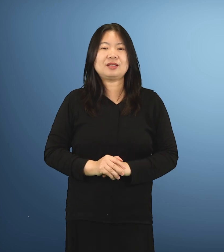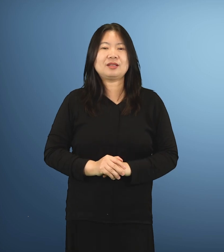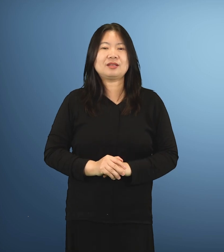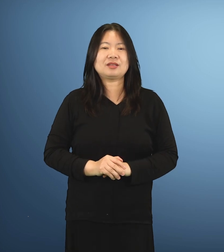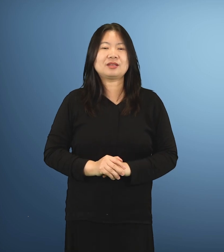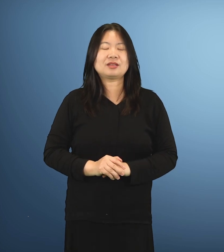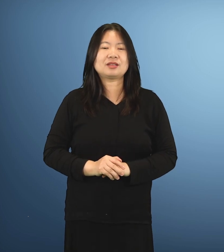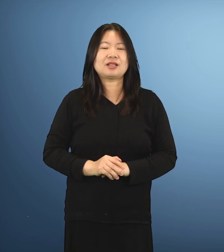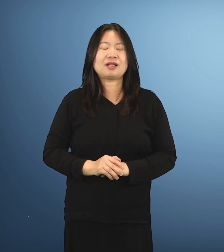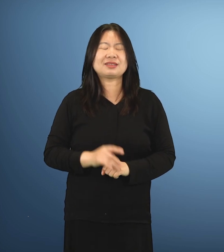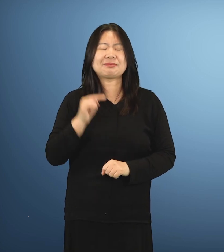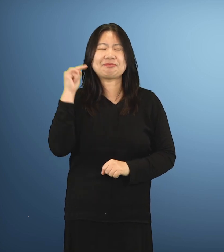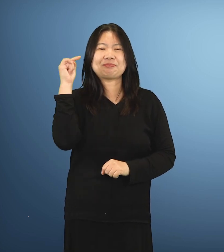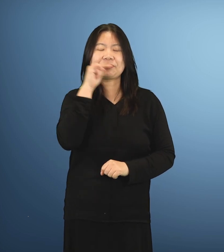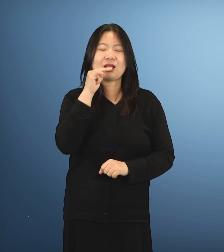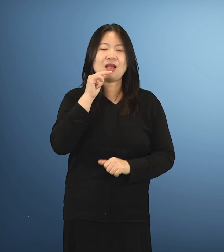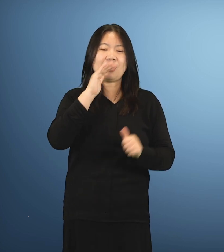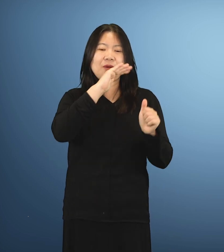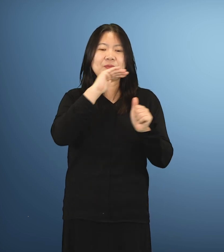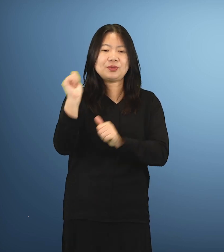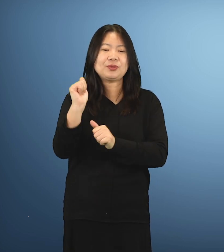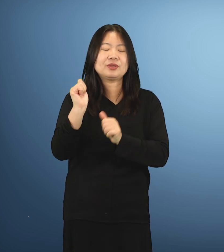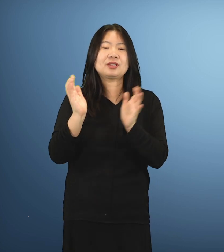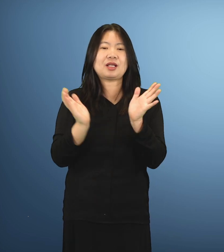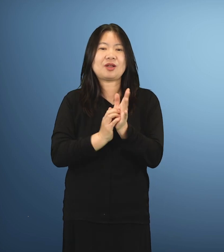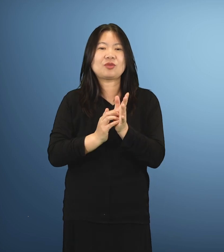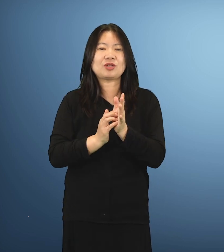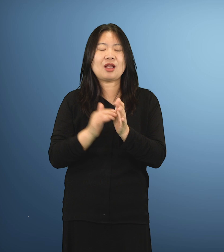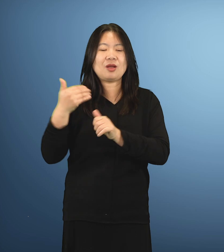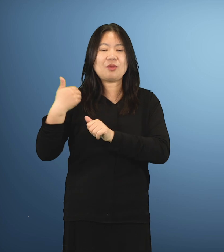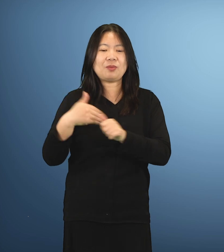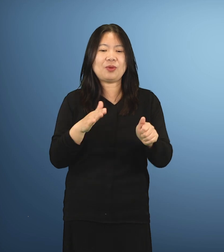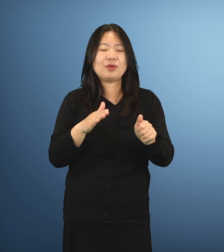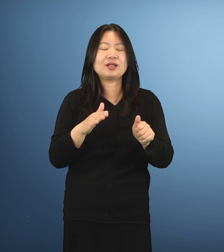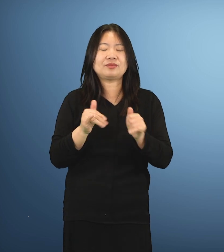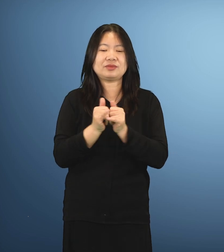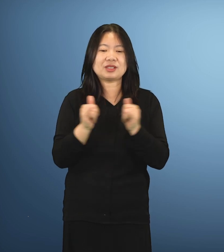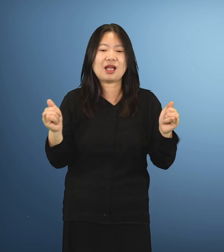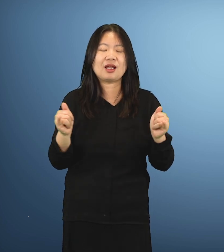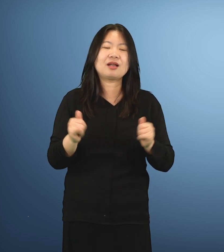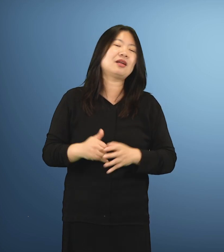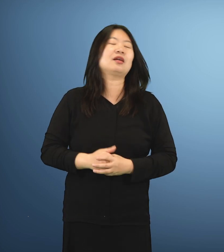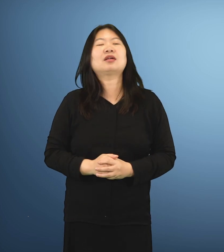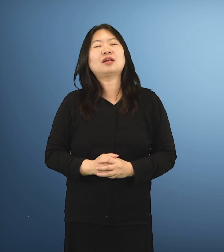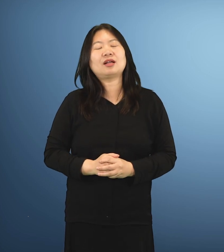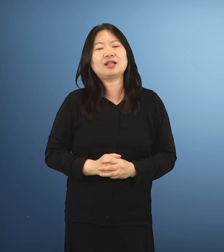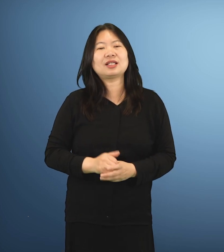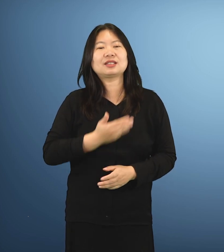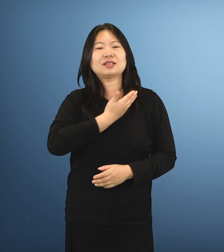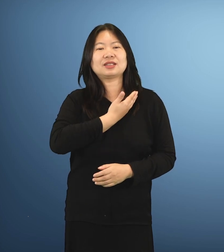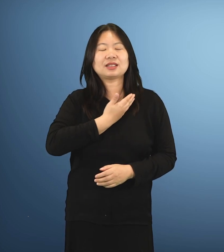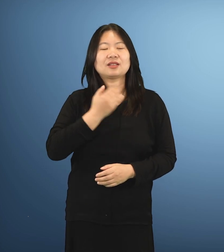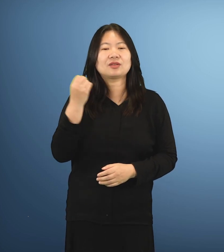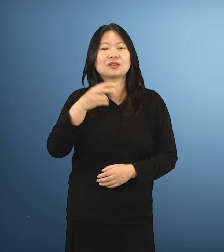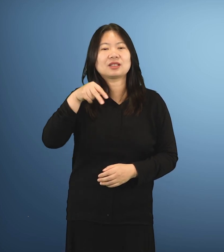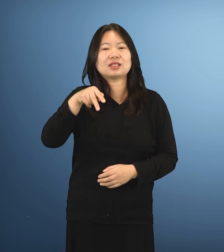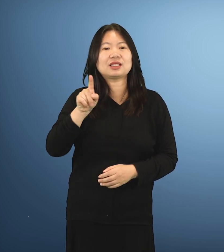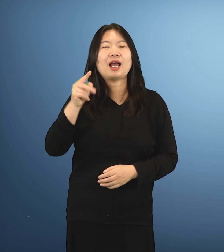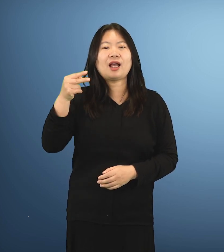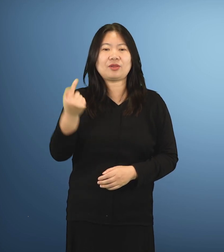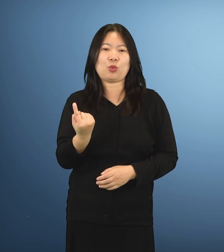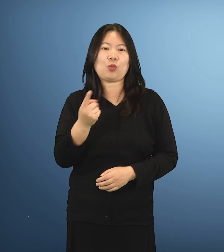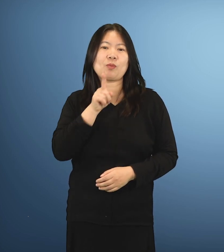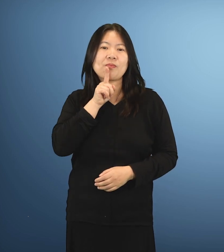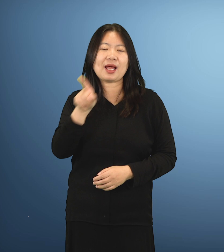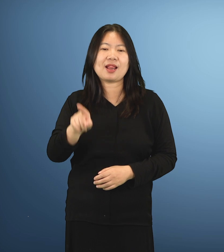철저히 부름을 받아서 보냄을 입은 자인데 이 사도들입니다. 우리